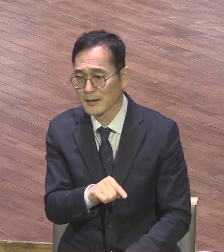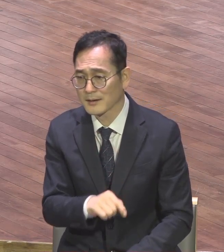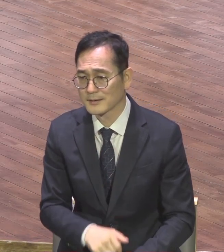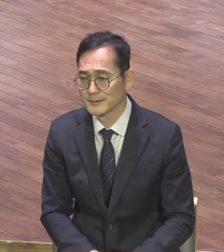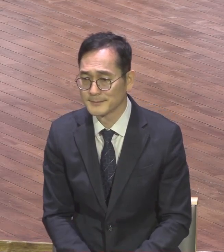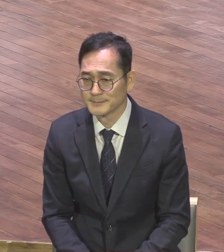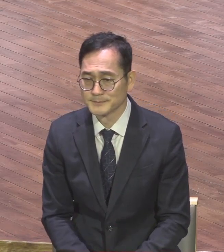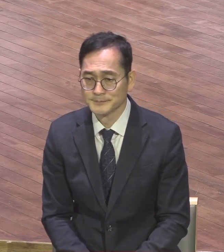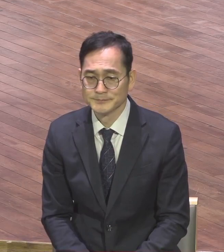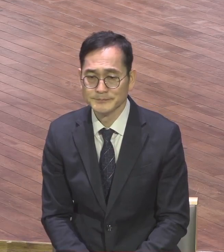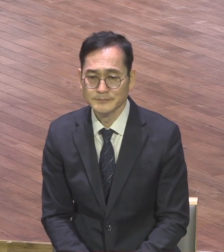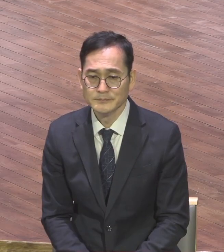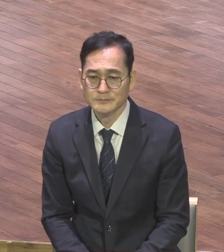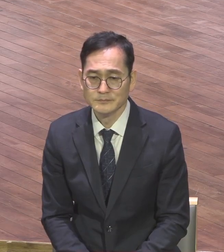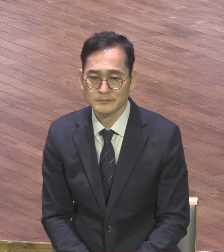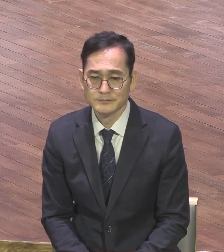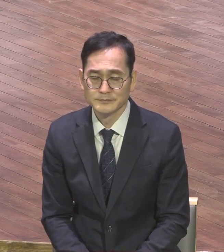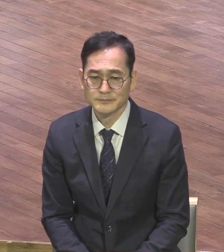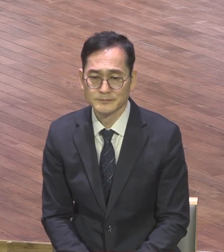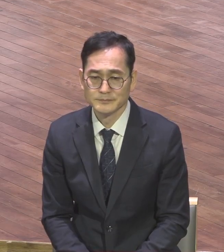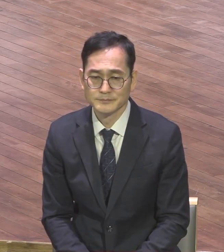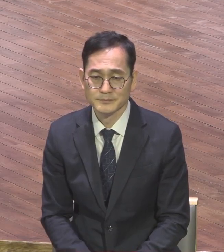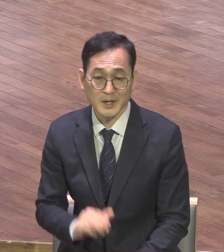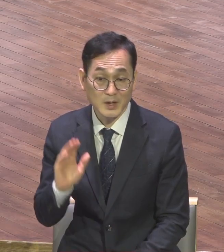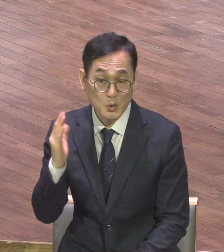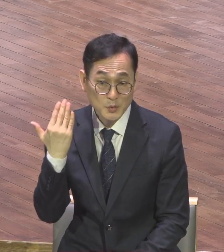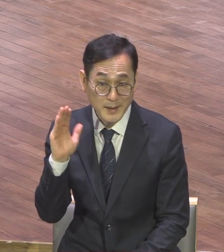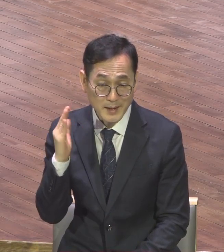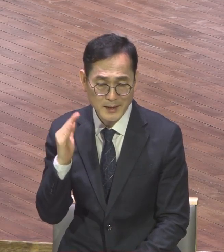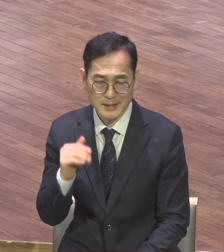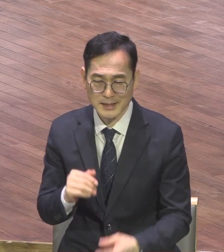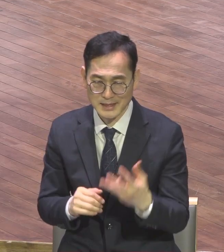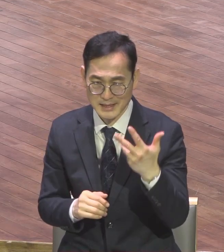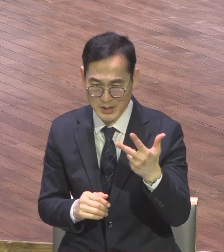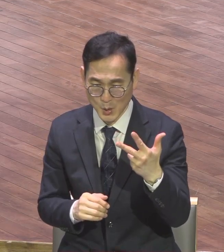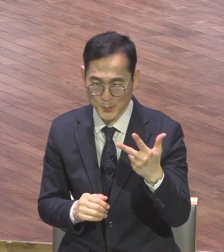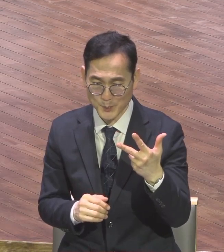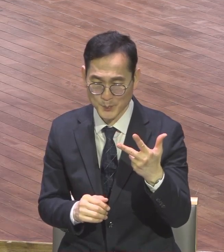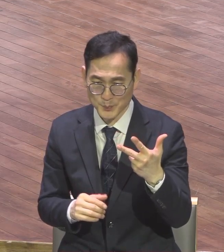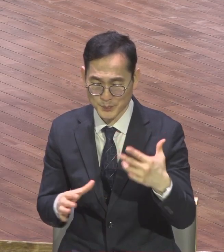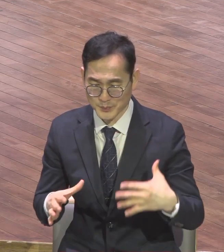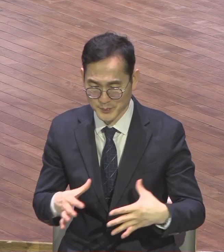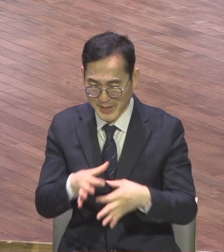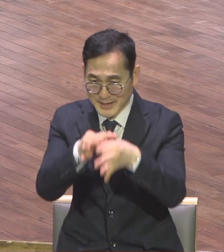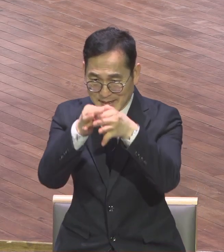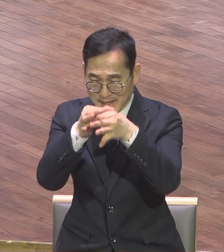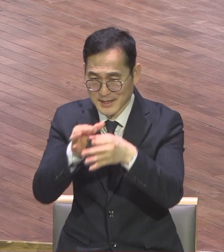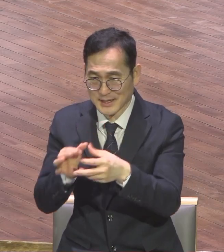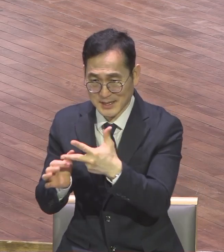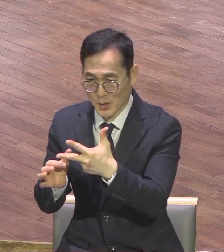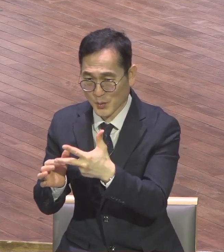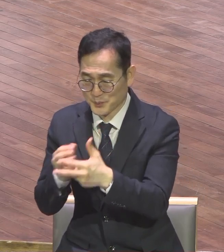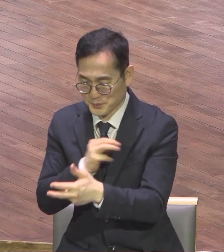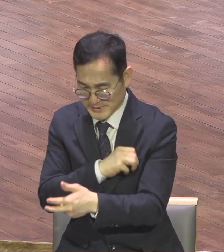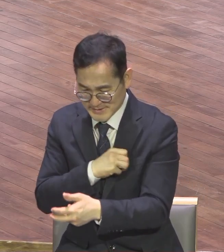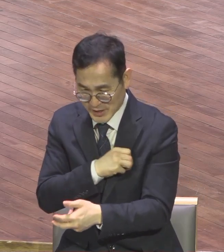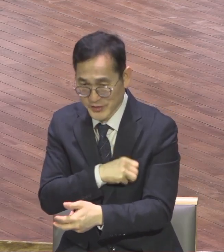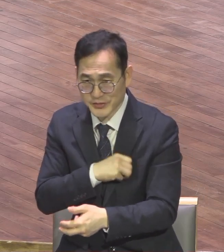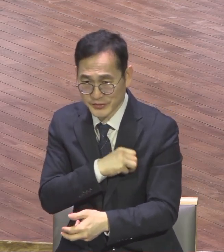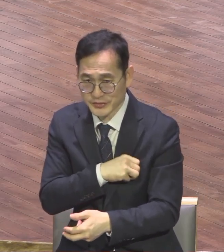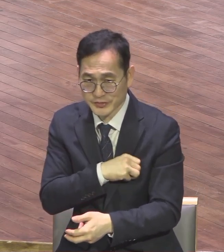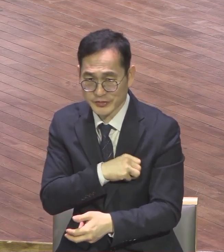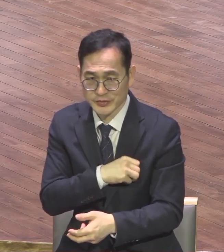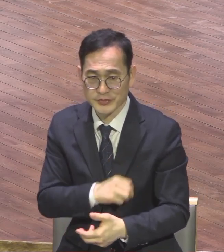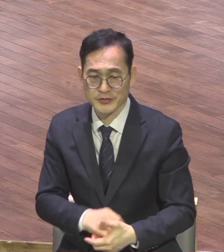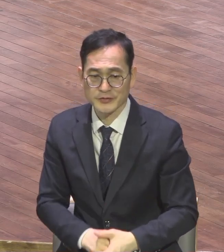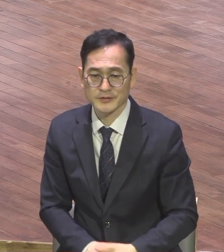요즘 선포되는 메시지 핵심이 뭐예요? 7망대 7 미션 세우는 거. 이거 어떻게 감당해요? 어떻게 2,